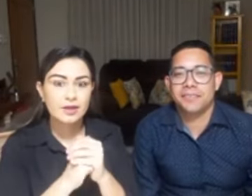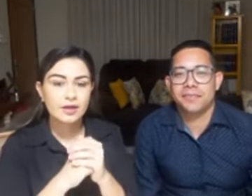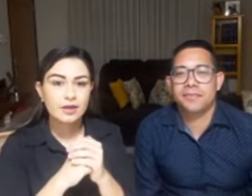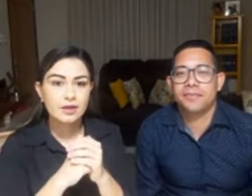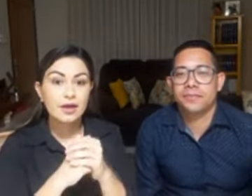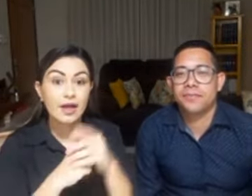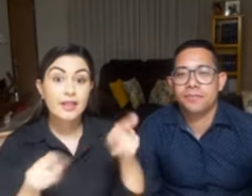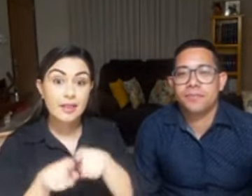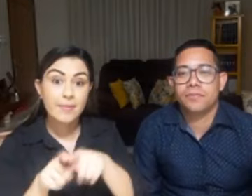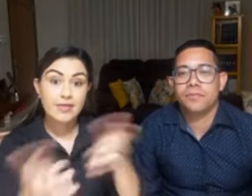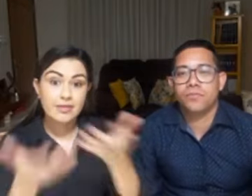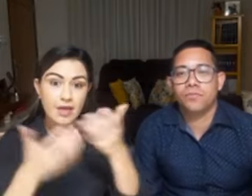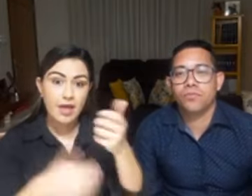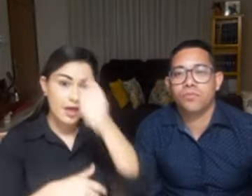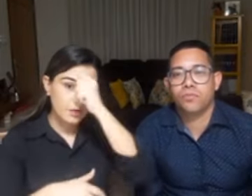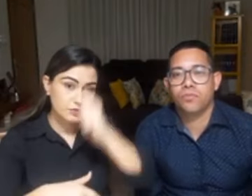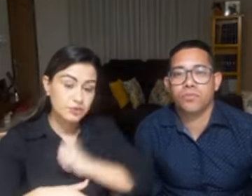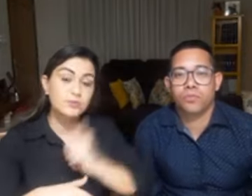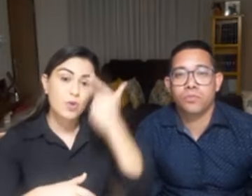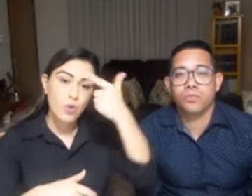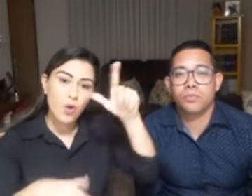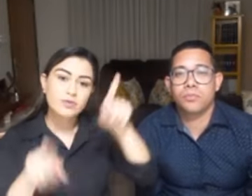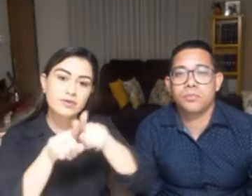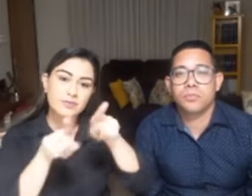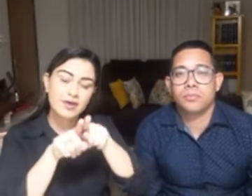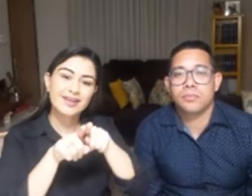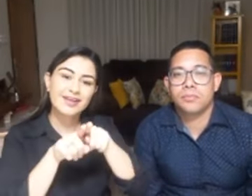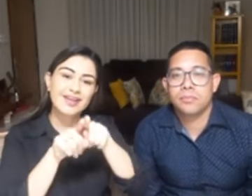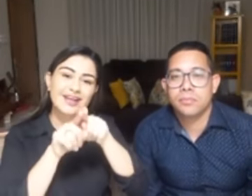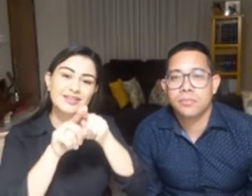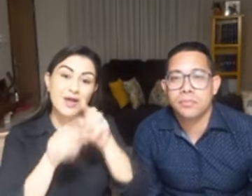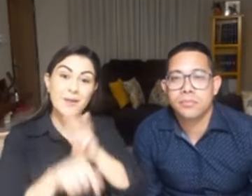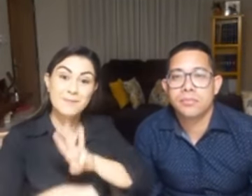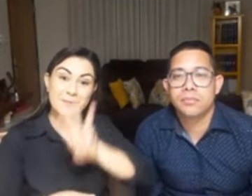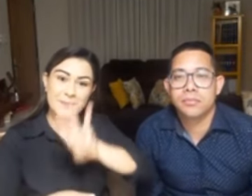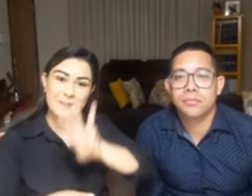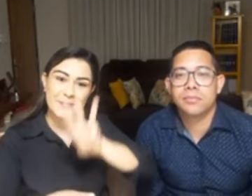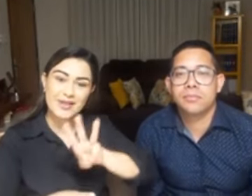esse livro e outros livros também da Editora Santorini, é só entrar no nosso site,